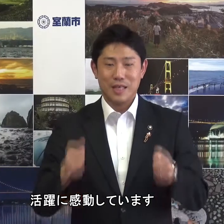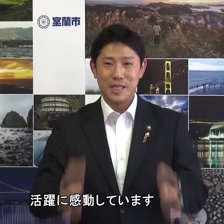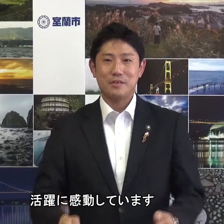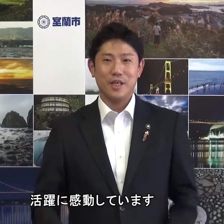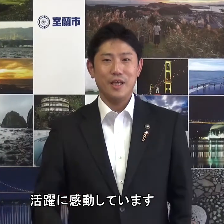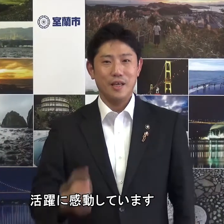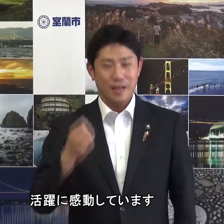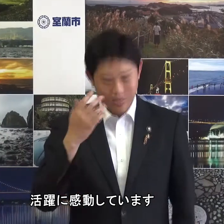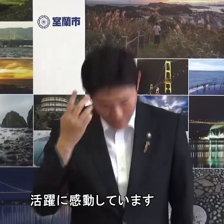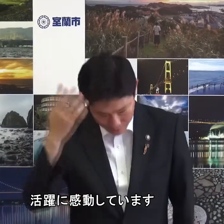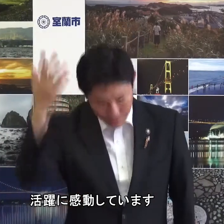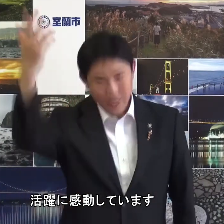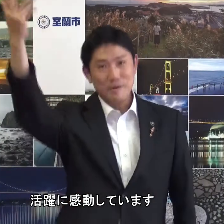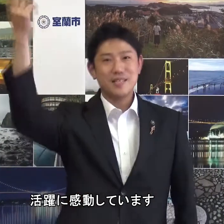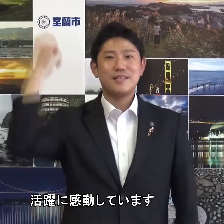躍に感動しています。